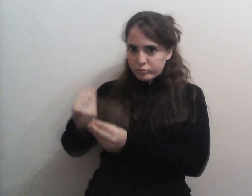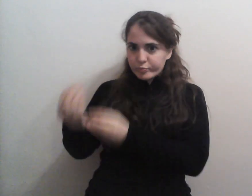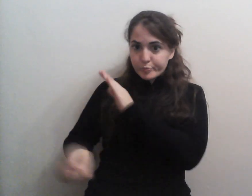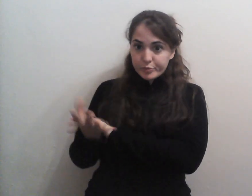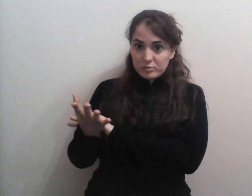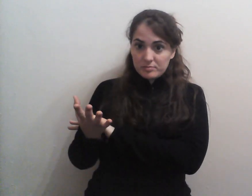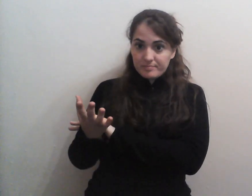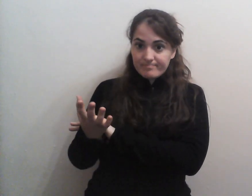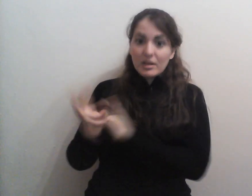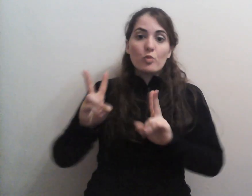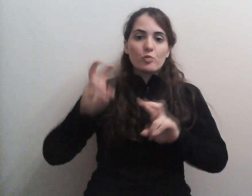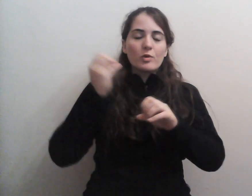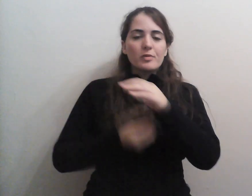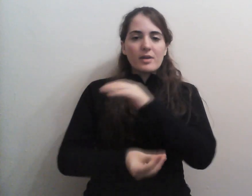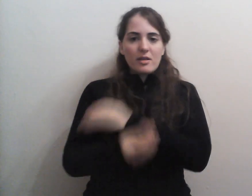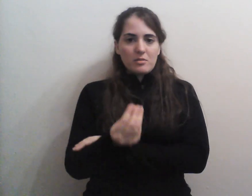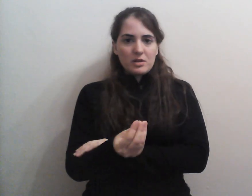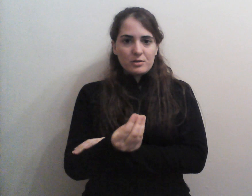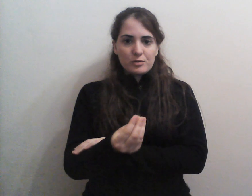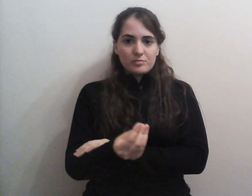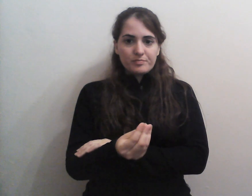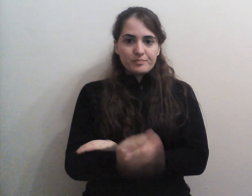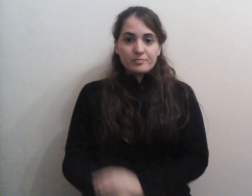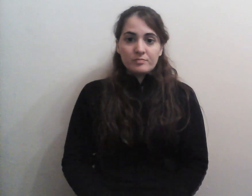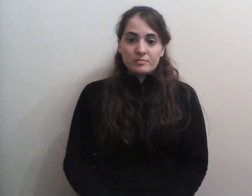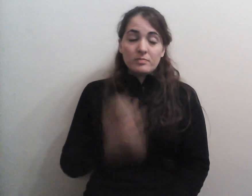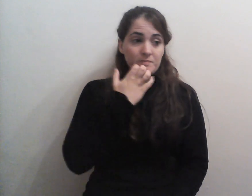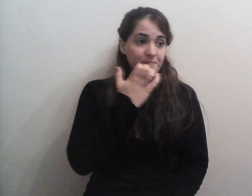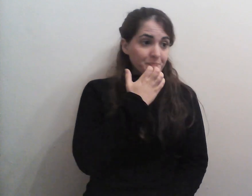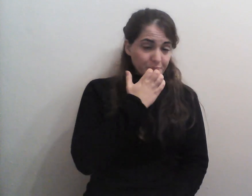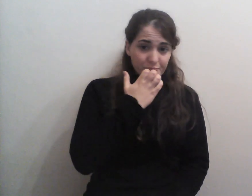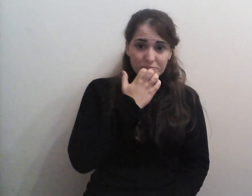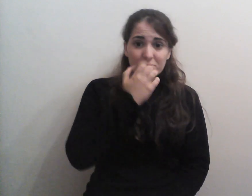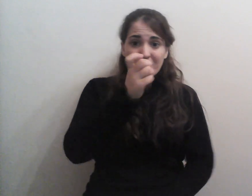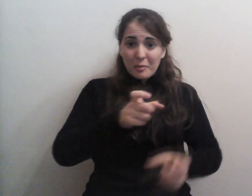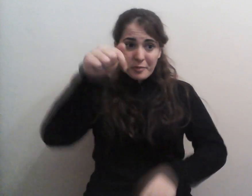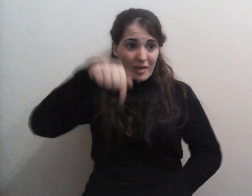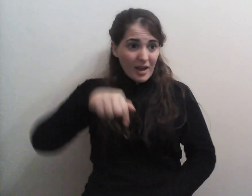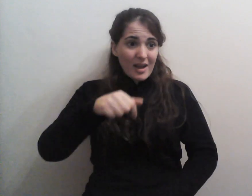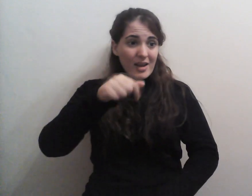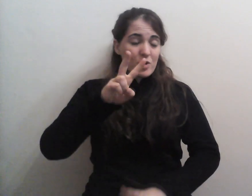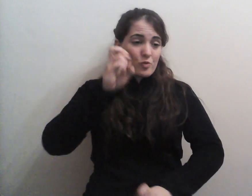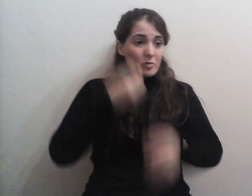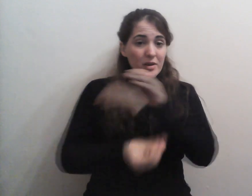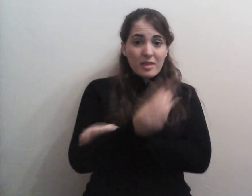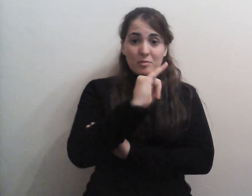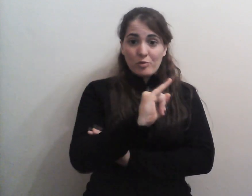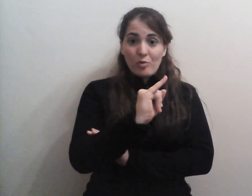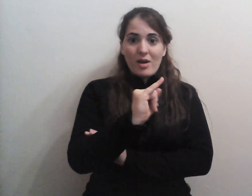nuevo, nuestro nuevo nacimiento sucedió en el pasado. Ahora bien, antes de explicar en qué consiste el nuevo